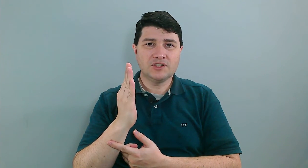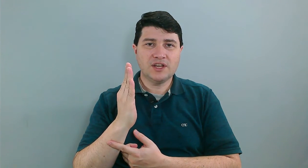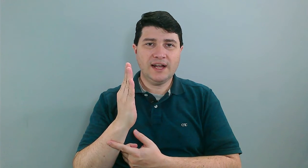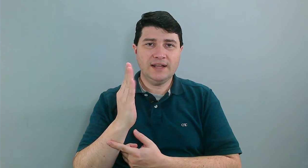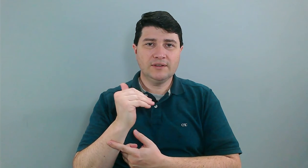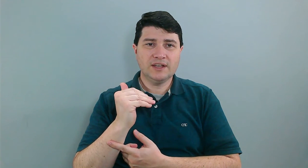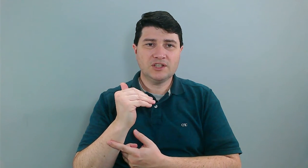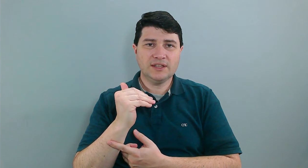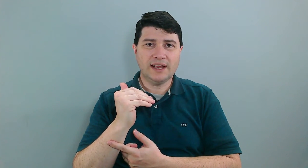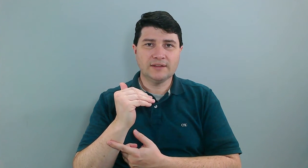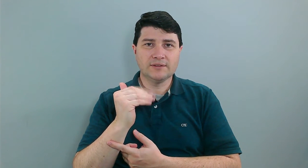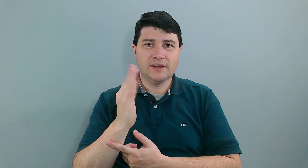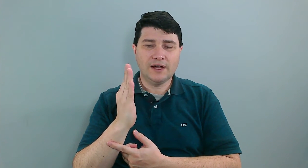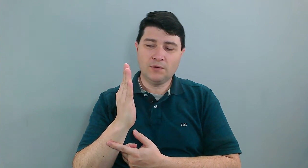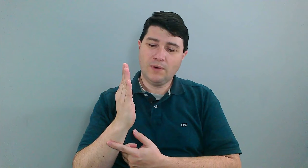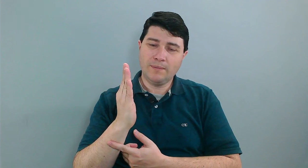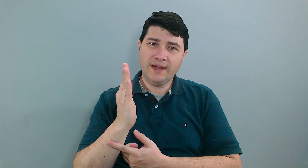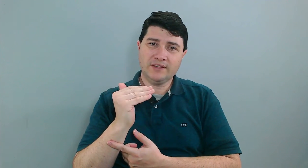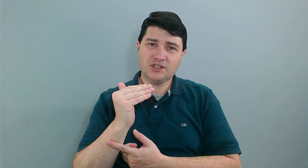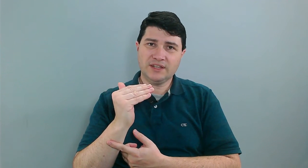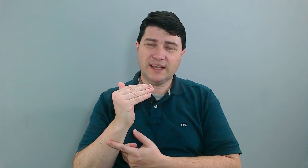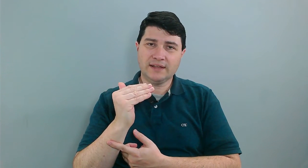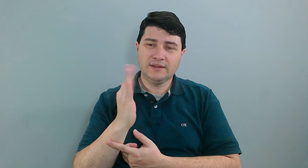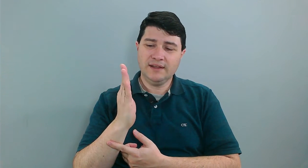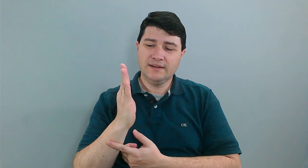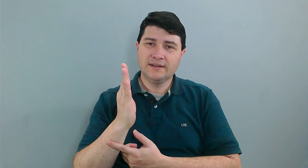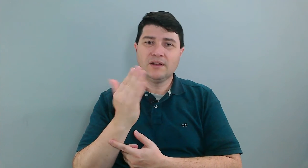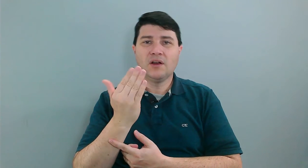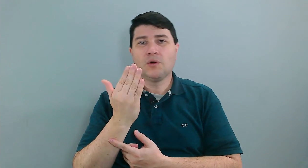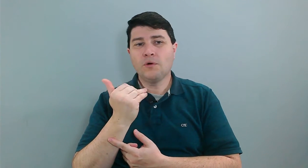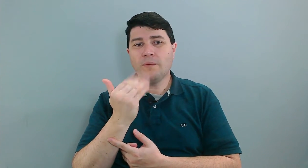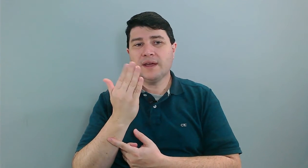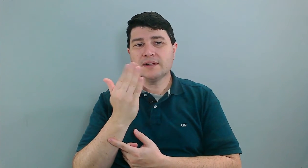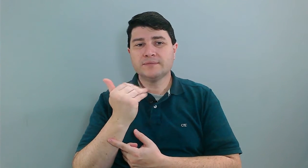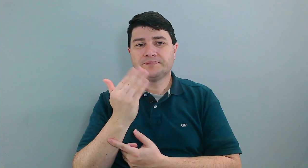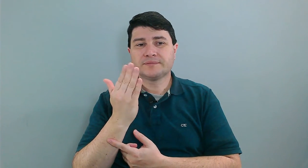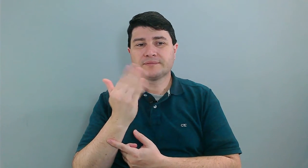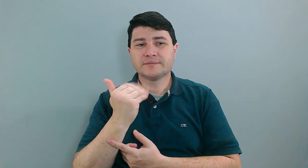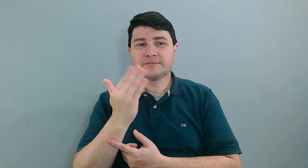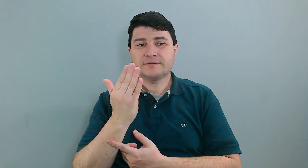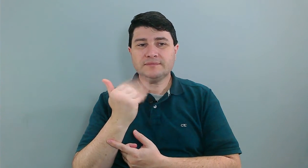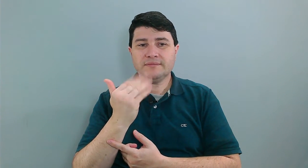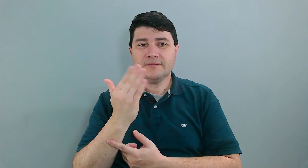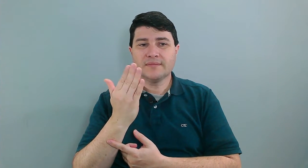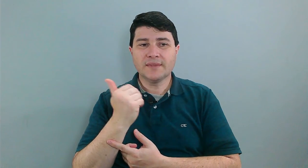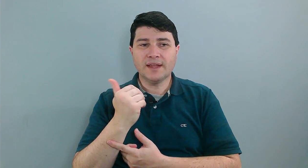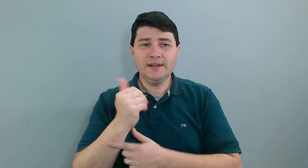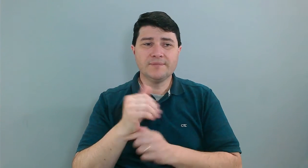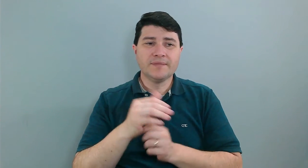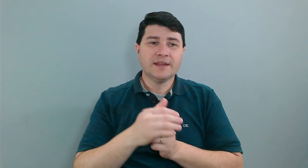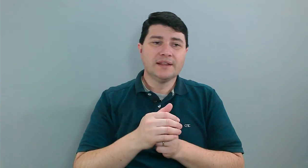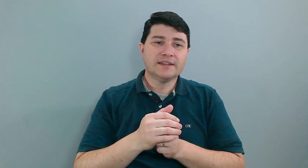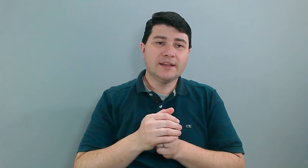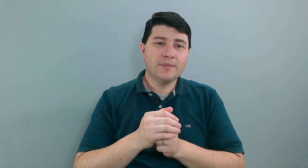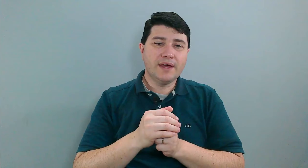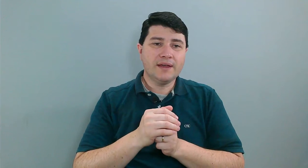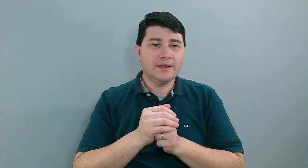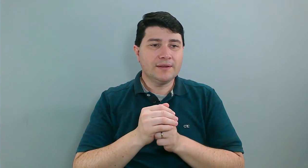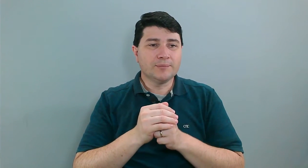Esticado, achatado. Ou aberto e achatado, né? Comer. Tá? Também